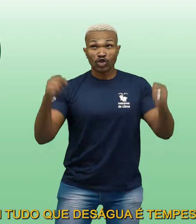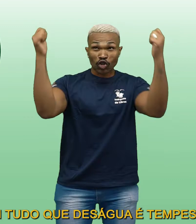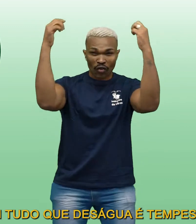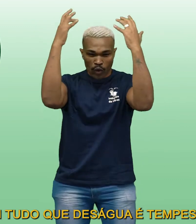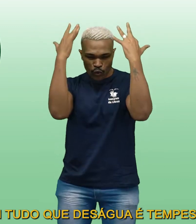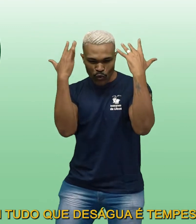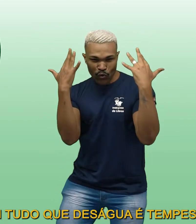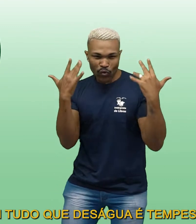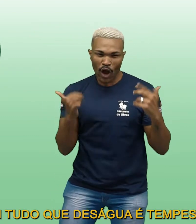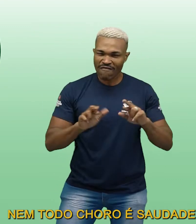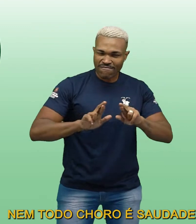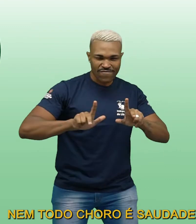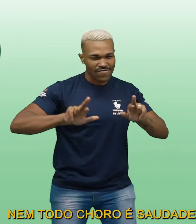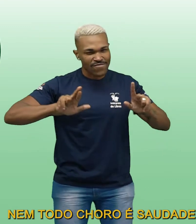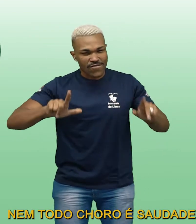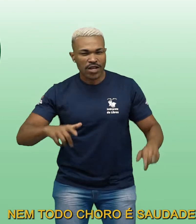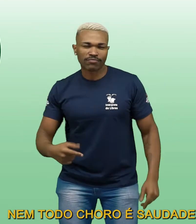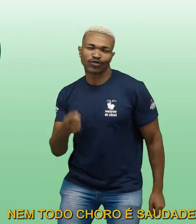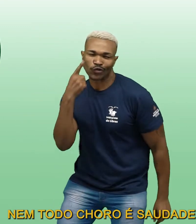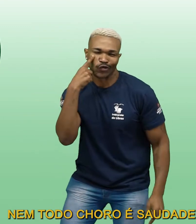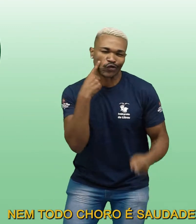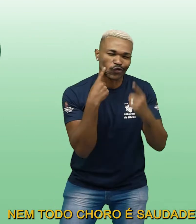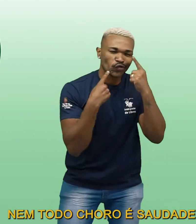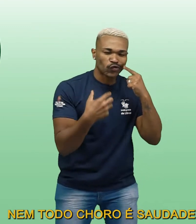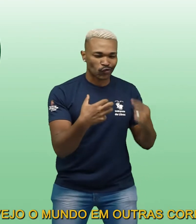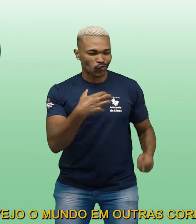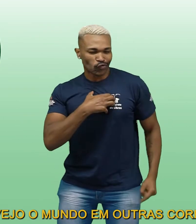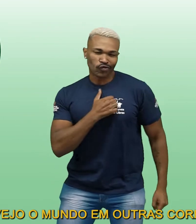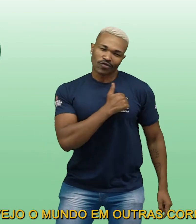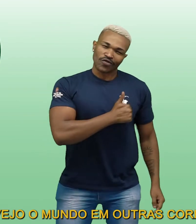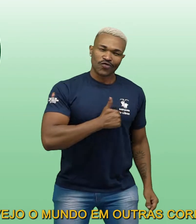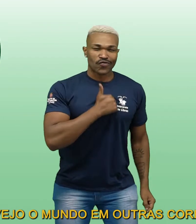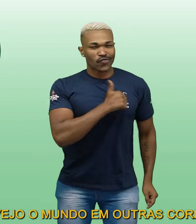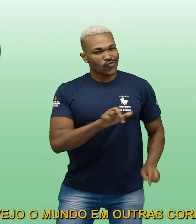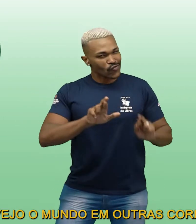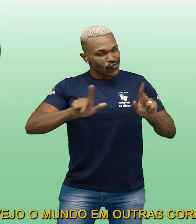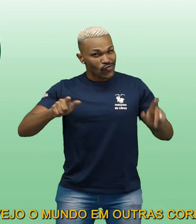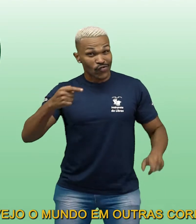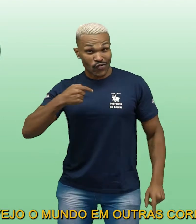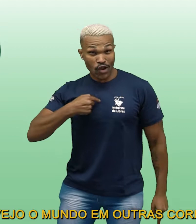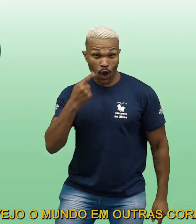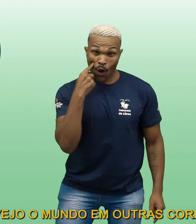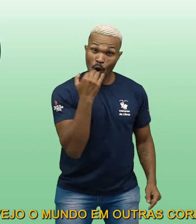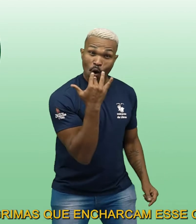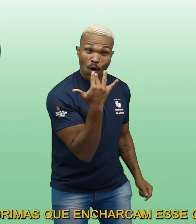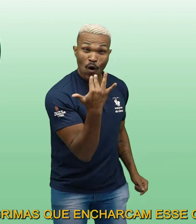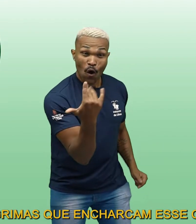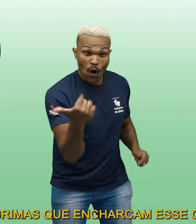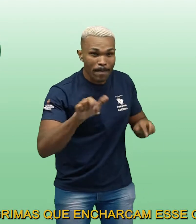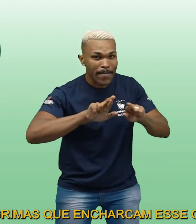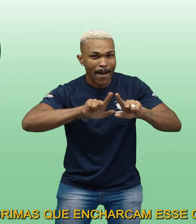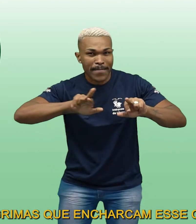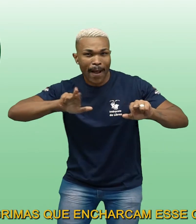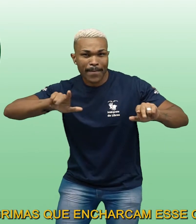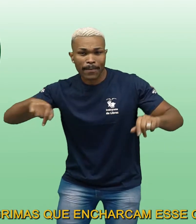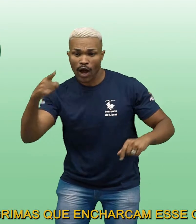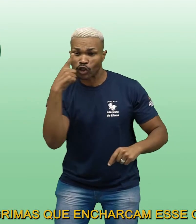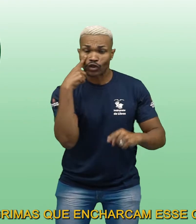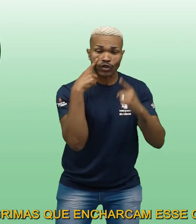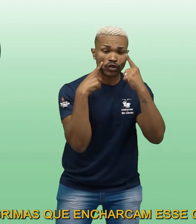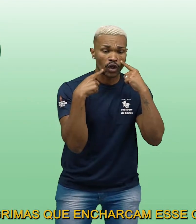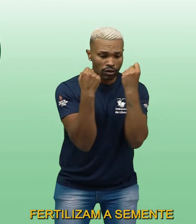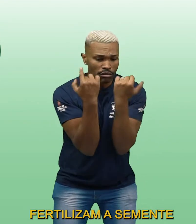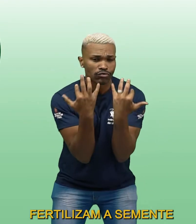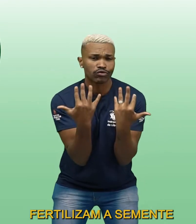que deságua é tempestade, nem todo choro é saudade. Vejo o mundo em outras cores, lágrimas que encharcam